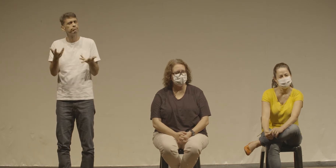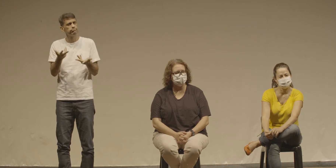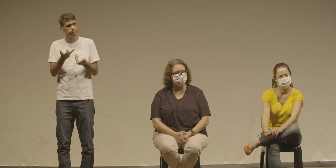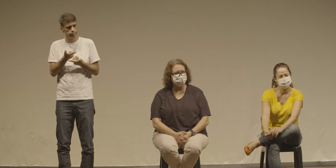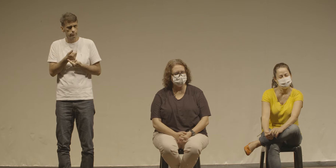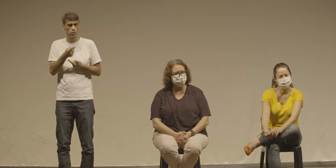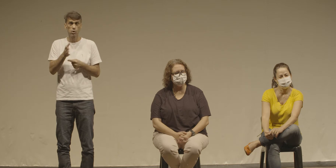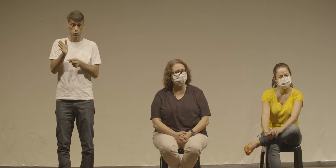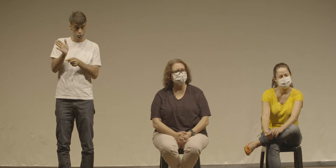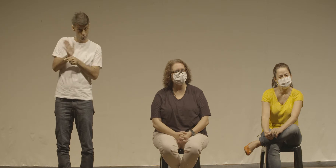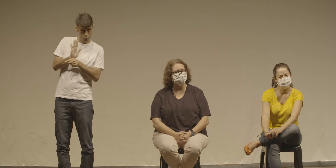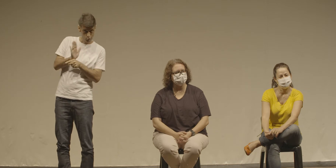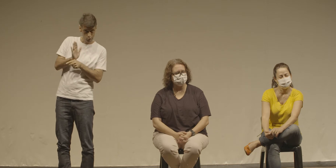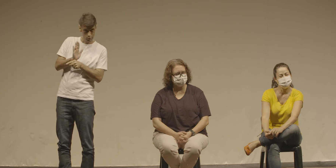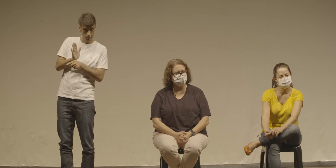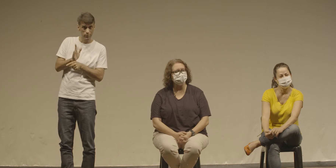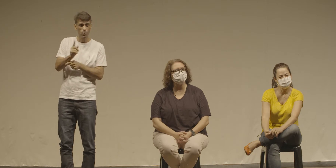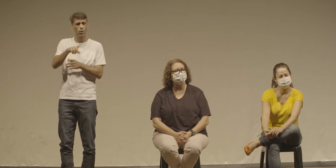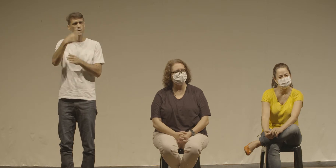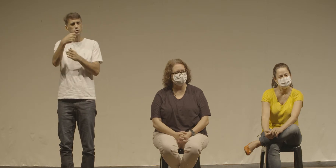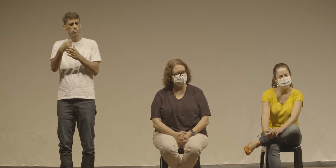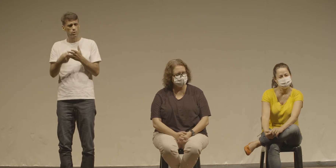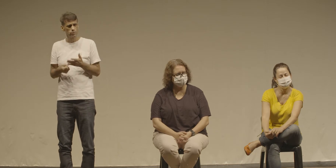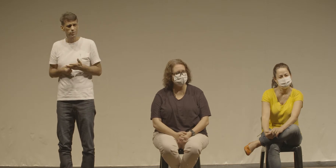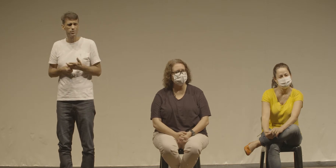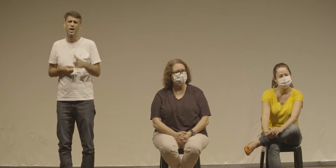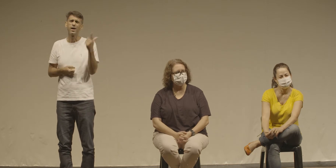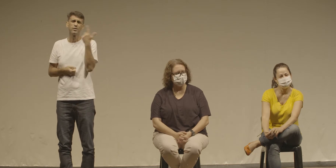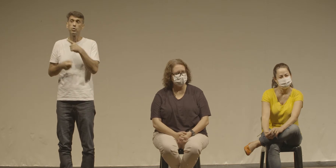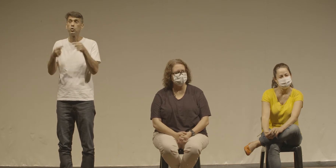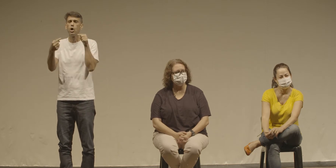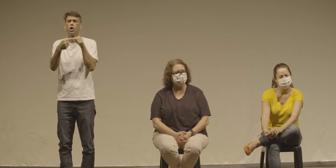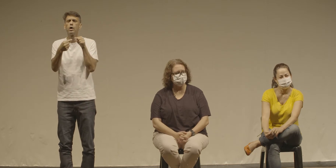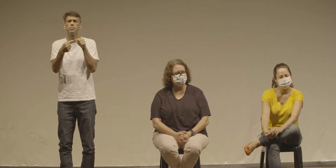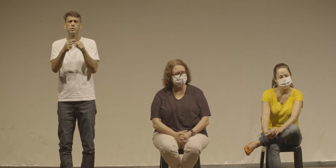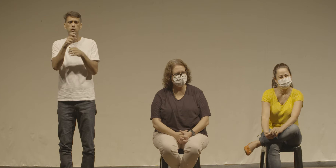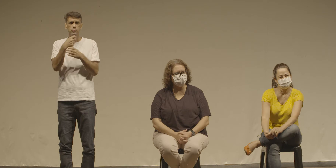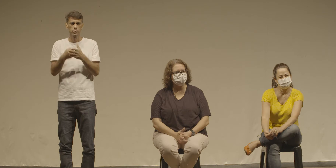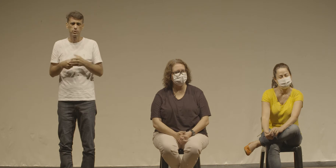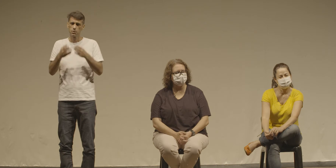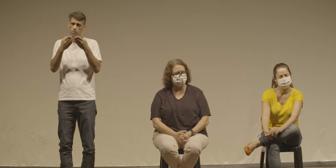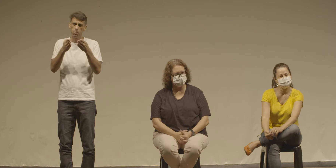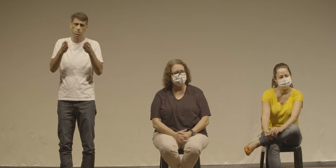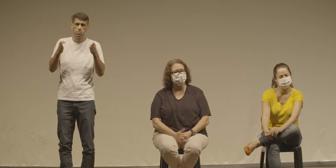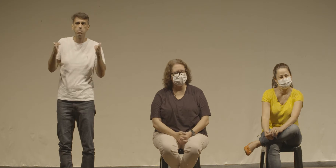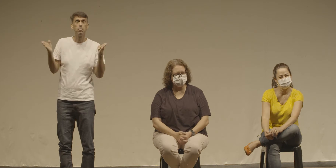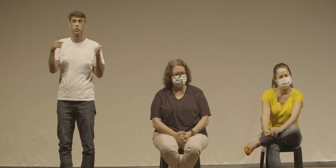o filme é voltado para o esporte e alcançou, assim, vários outros limites,